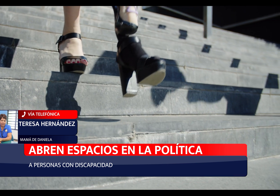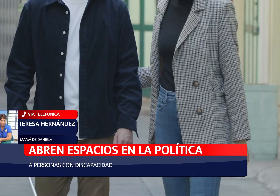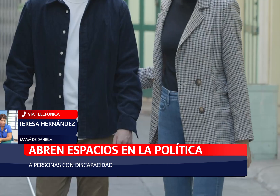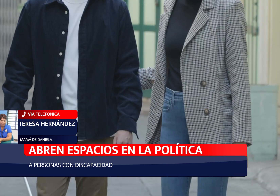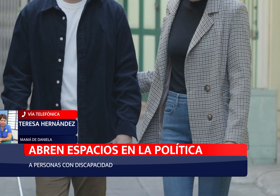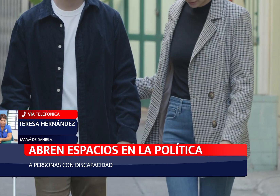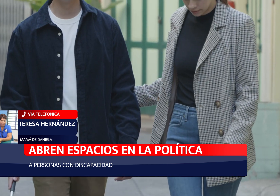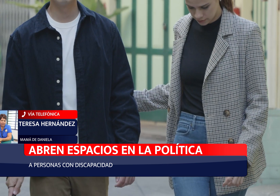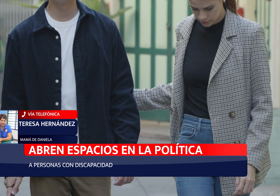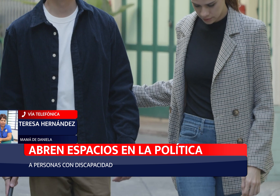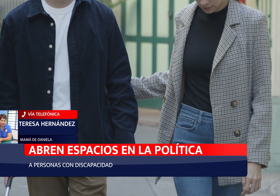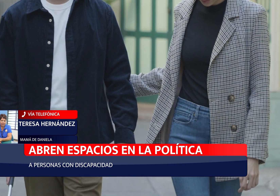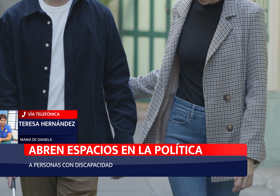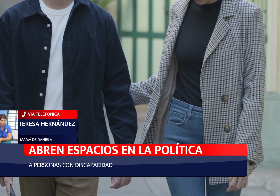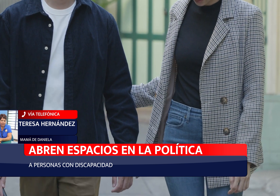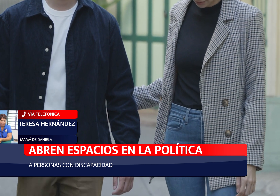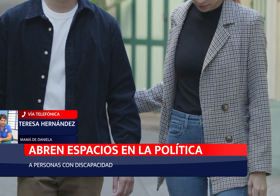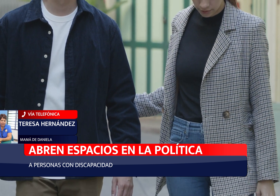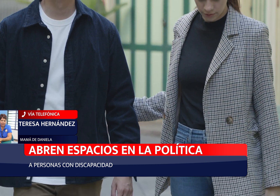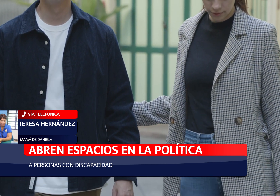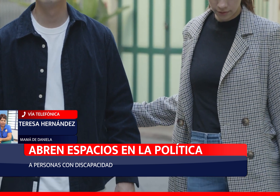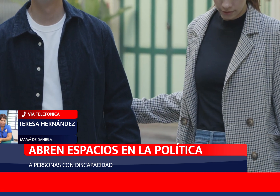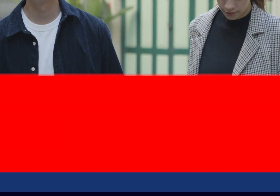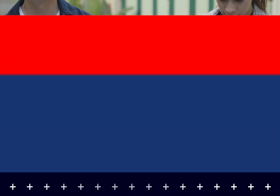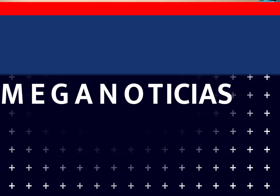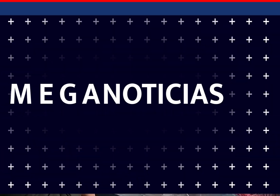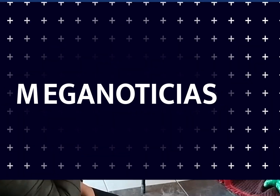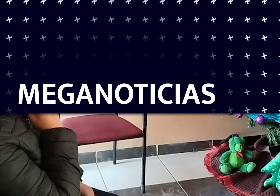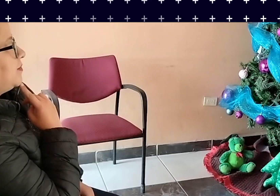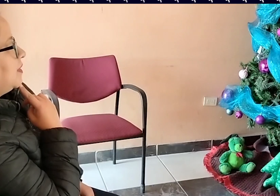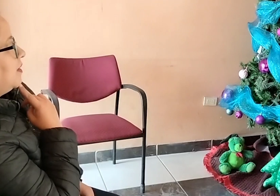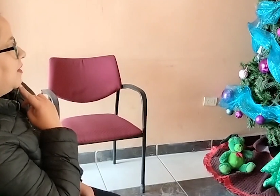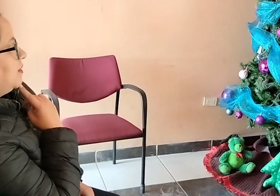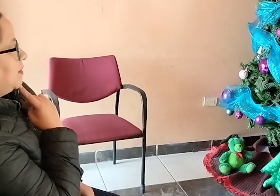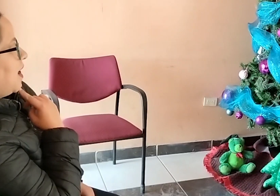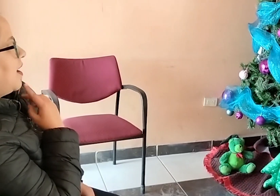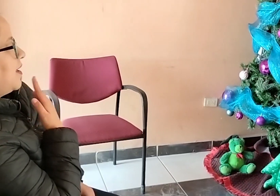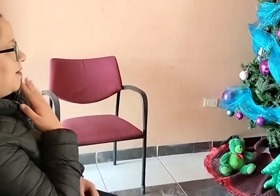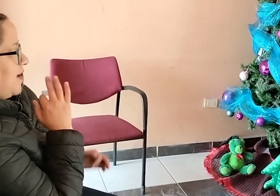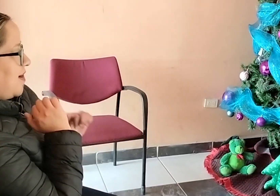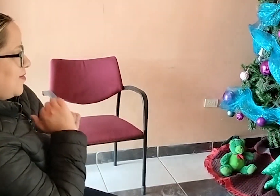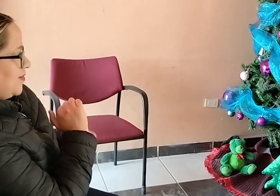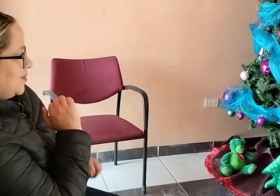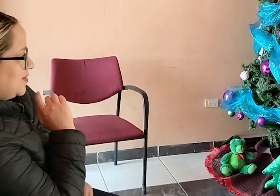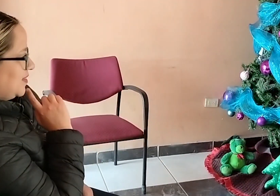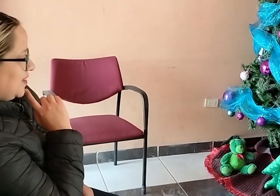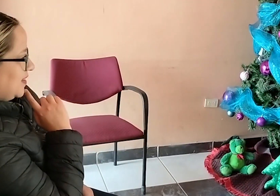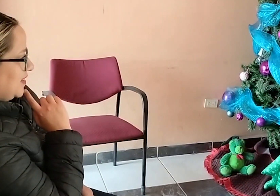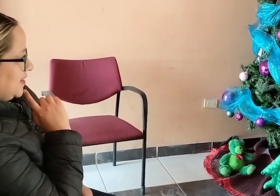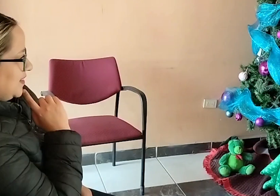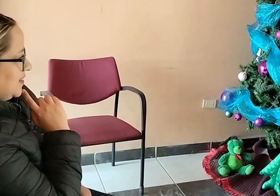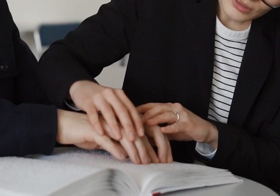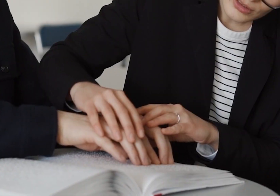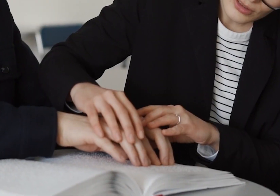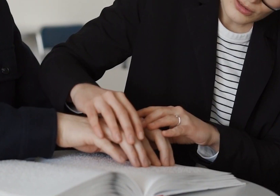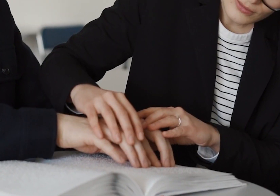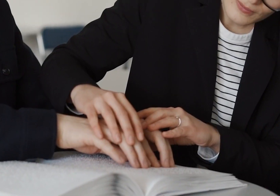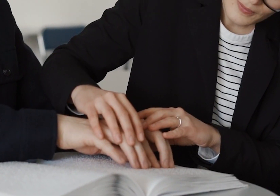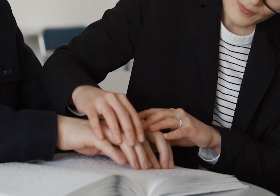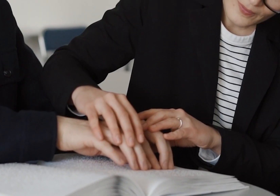el gobierno, y siento que va a abrir puertas también ella. Daniela tiene una intérprete que la apoya en esta campaña, donde socializa